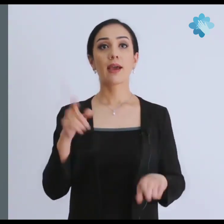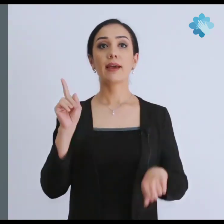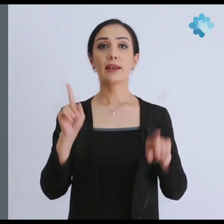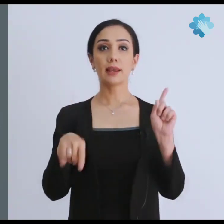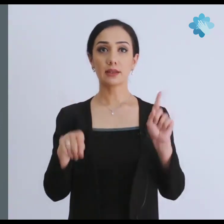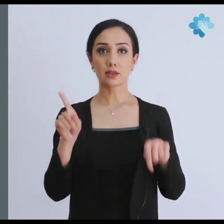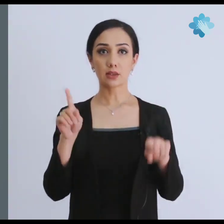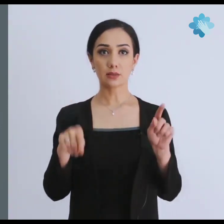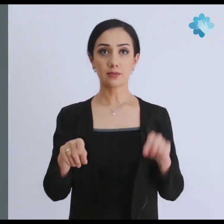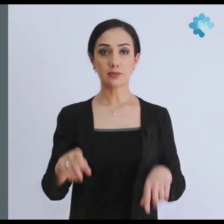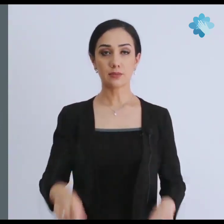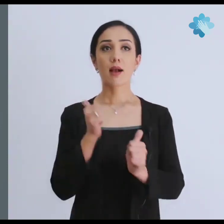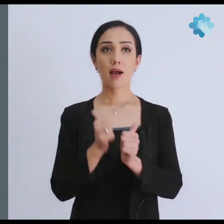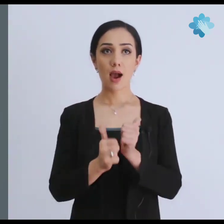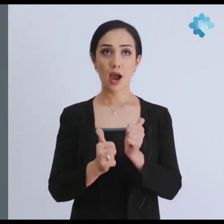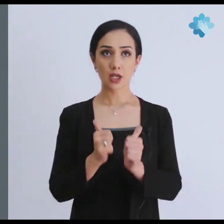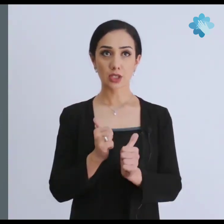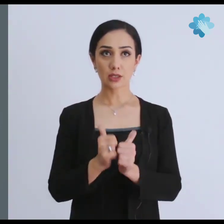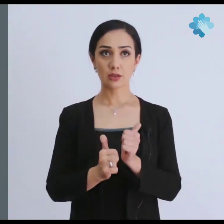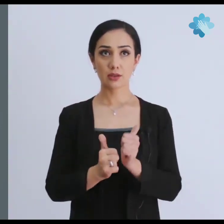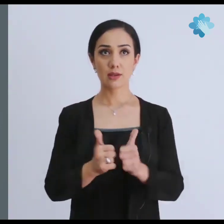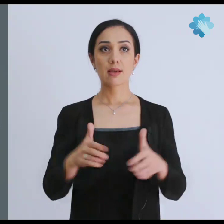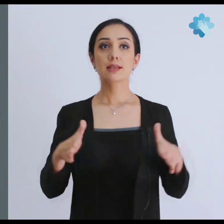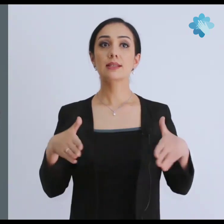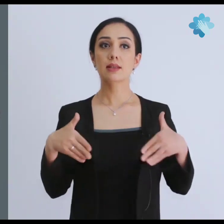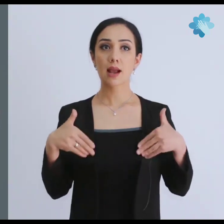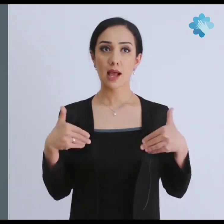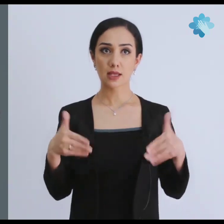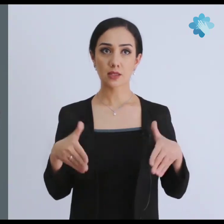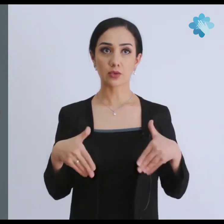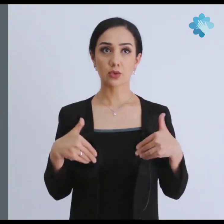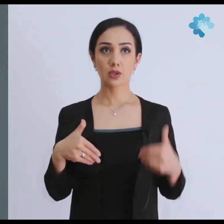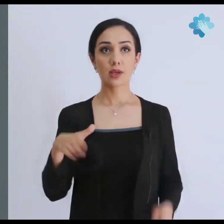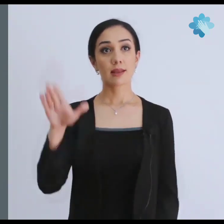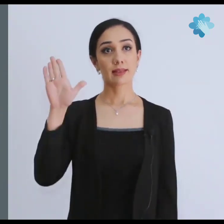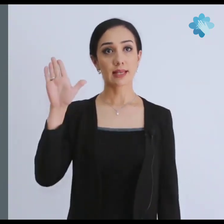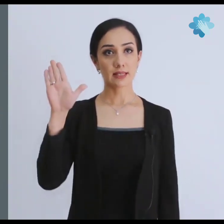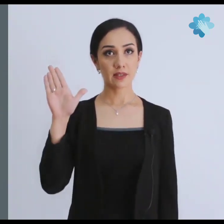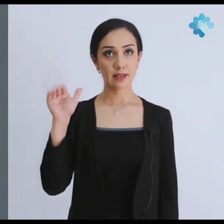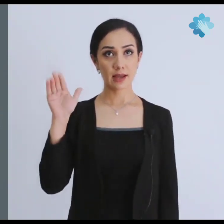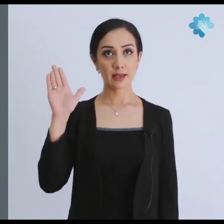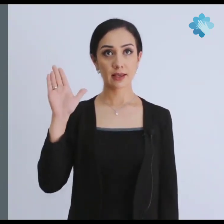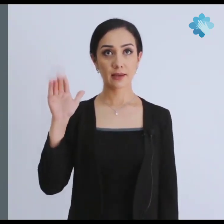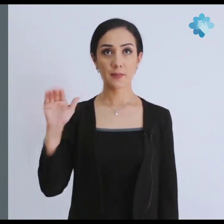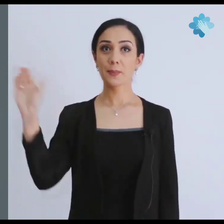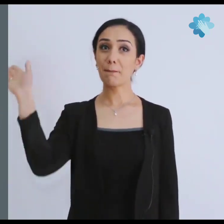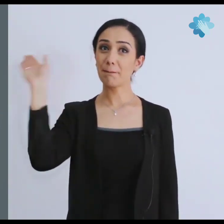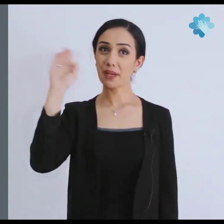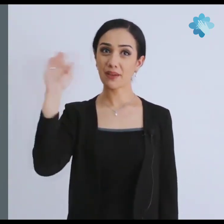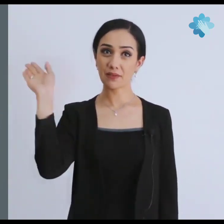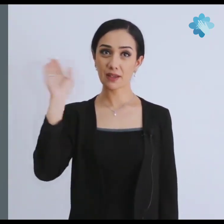редко каждый Здравствуйте До свидания привет